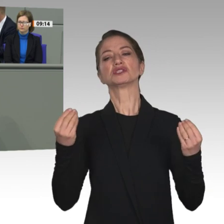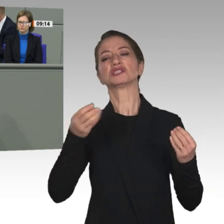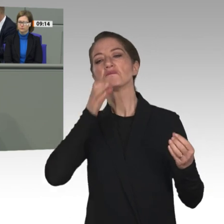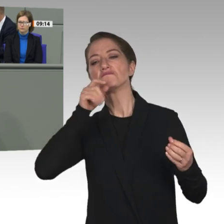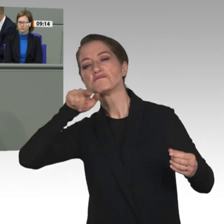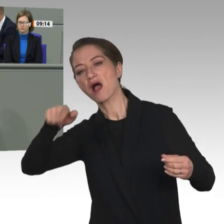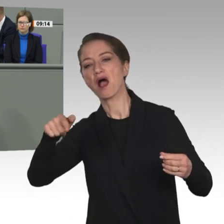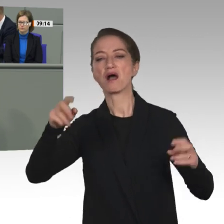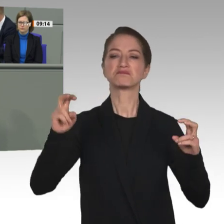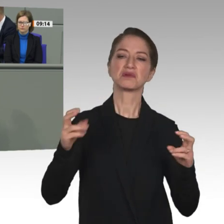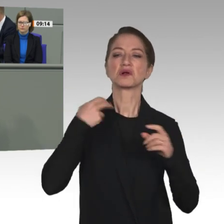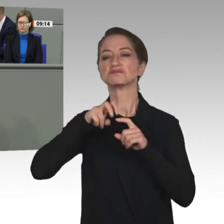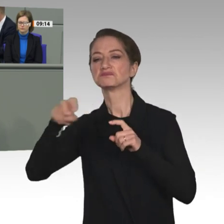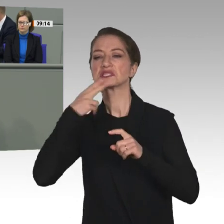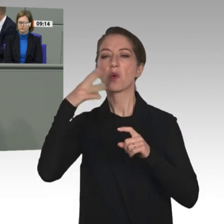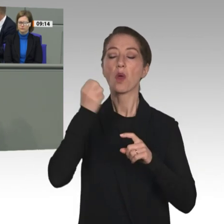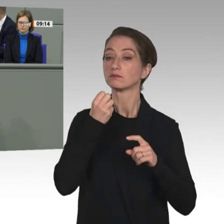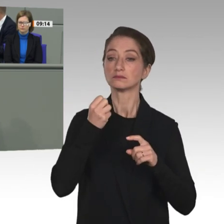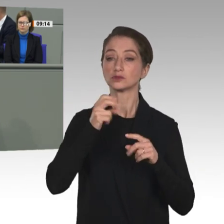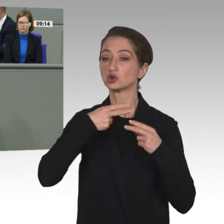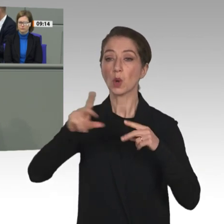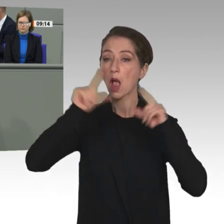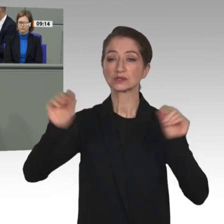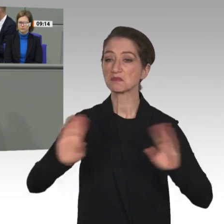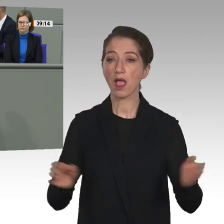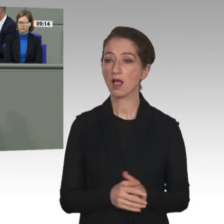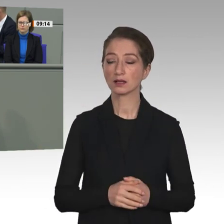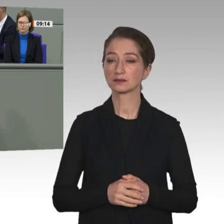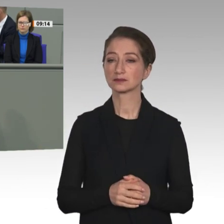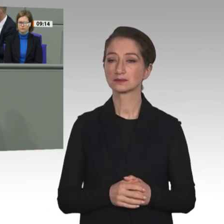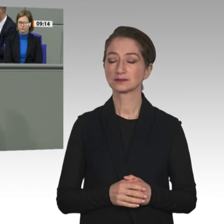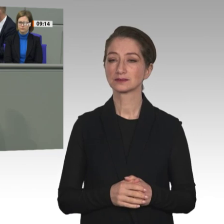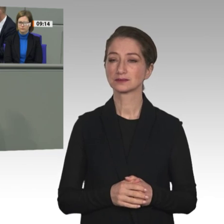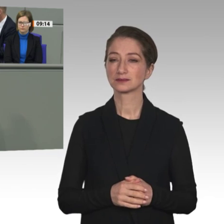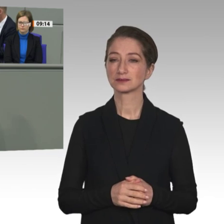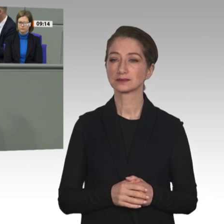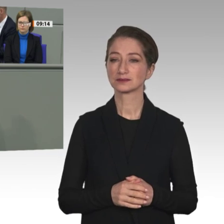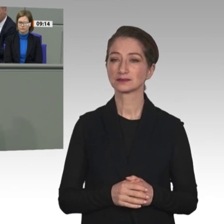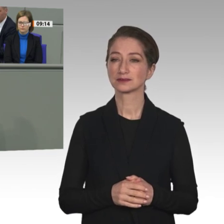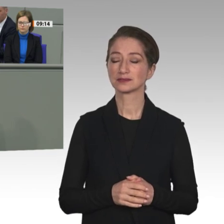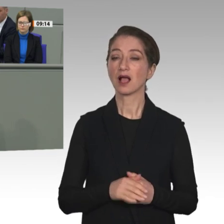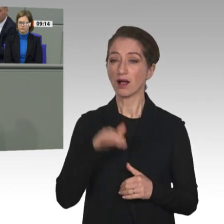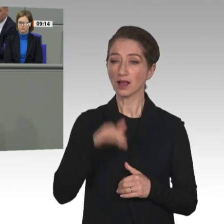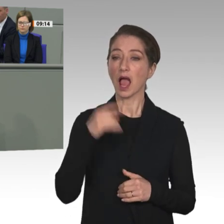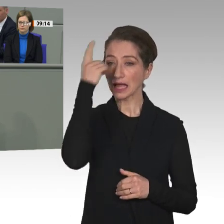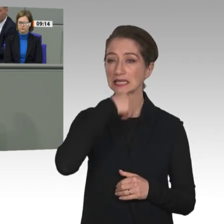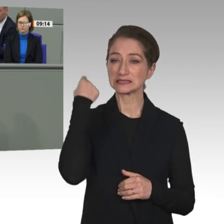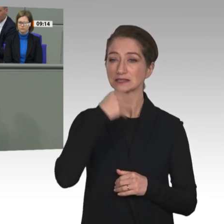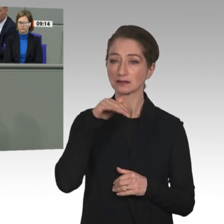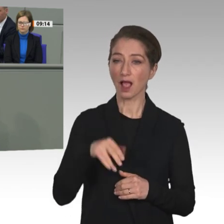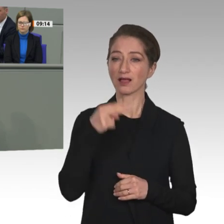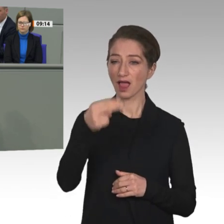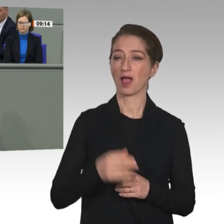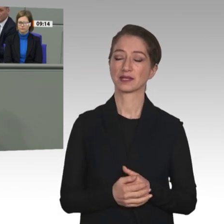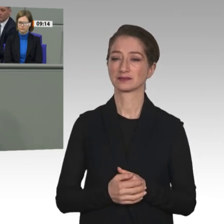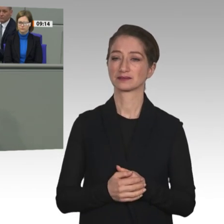zurück. Und sie alle hatten genauso wie die ermordete Mutter des Täters nicht nur einen Namen, sondern auch ein Gesicht. Sie alle fehlen und sie werden